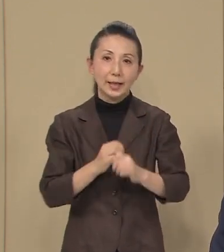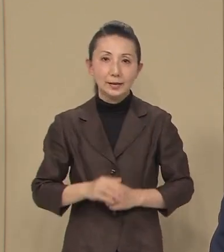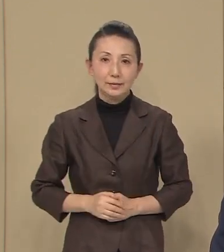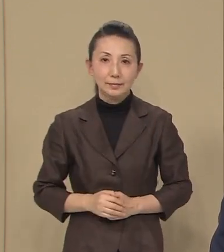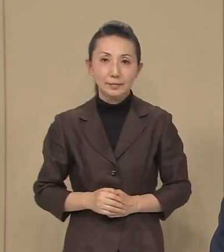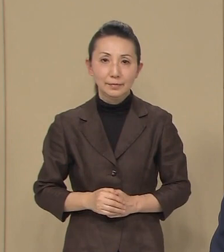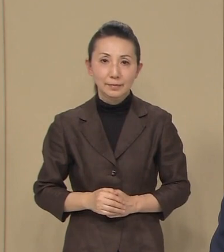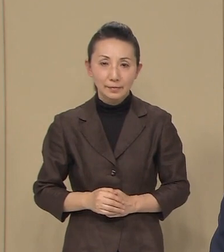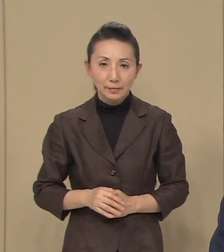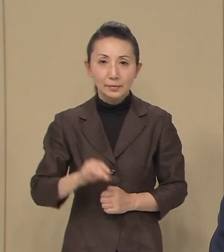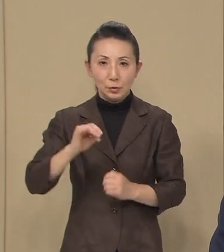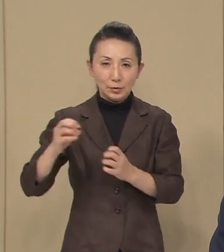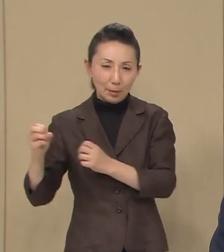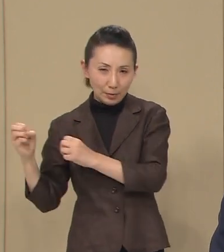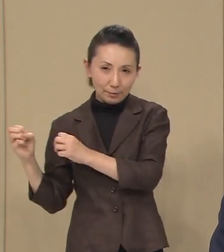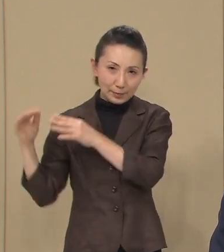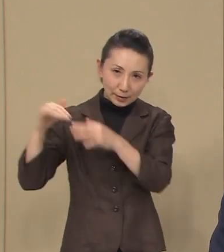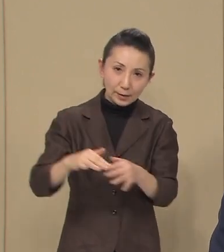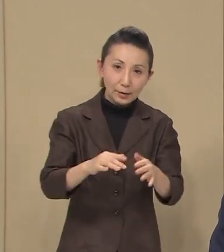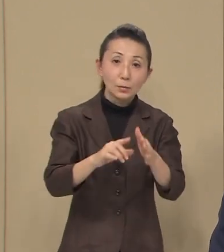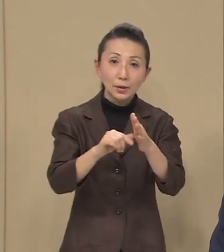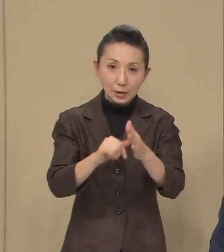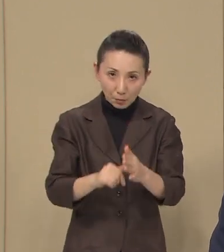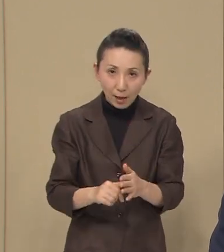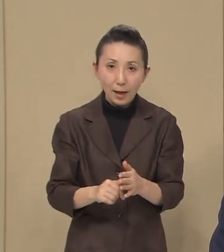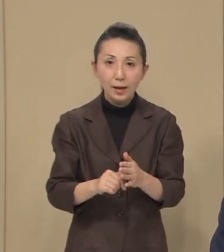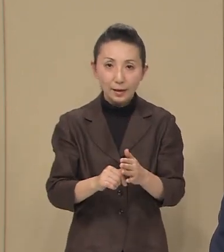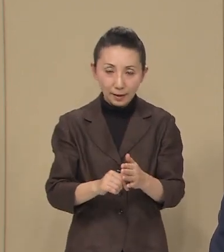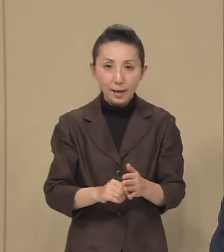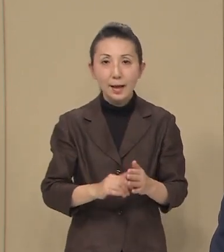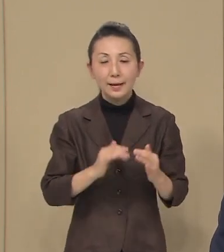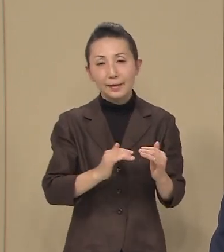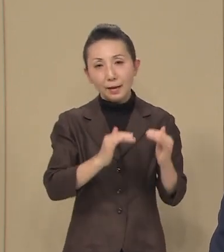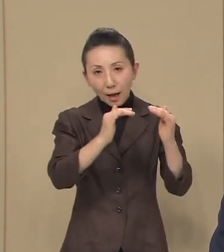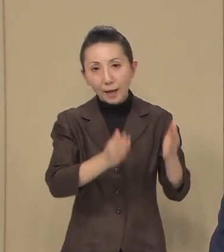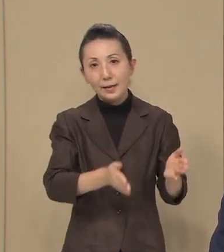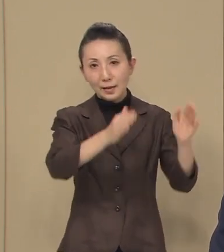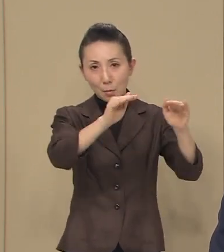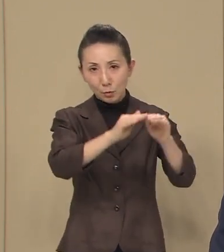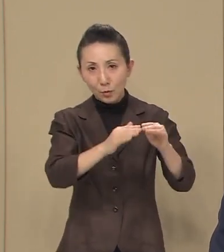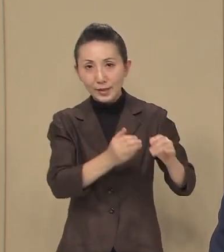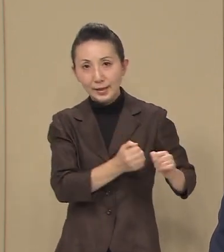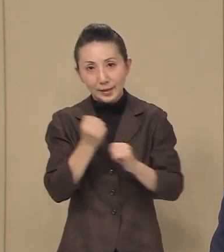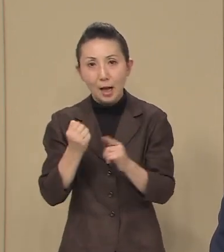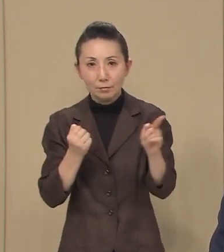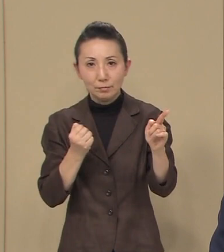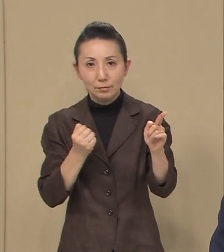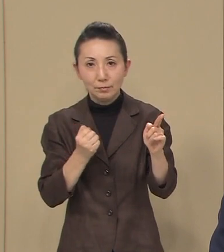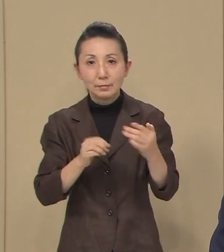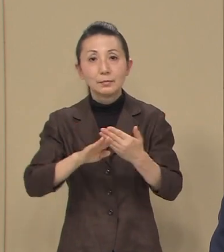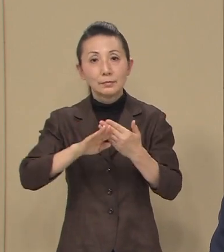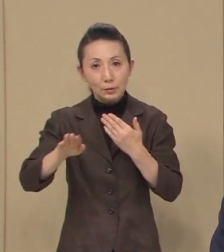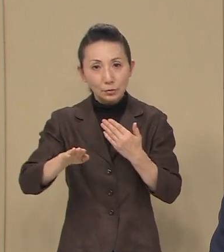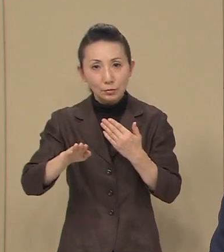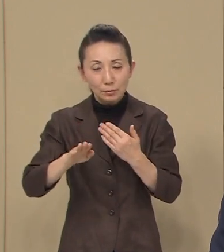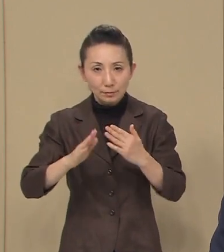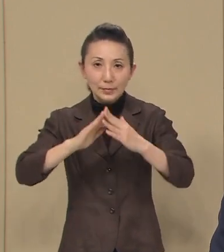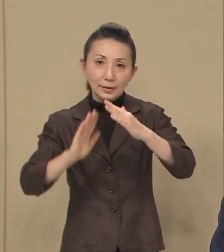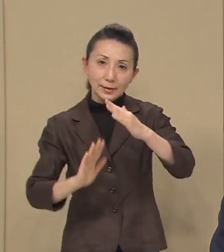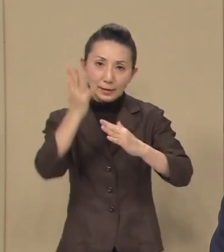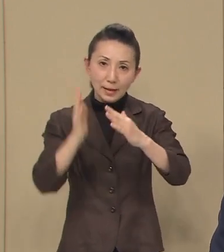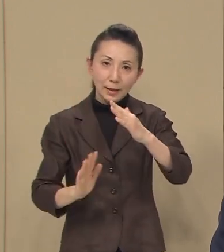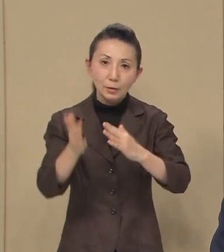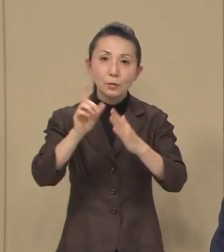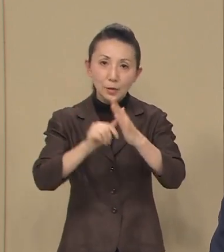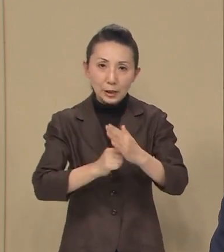建物の高いところへ避難する火災の時には火の手に命を奪われ